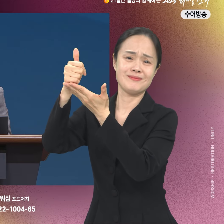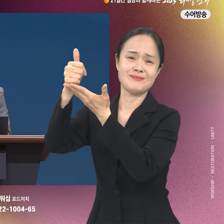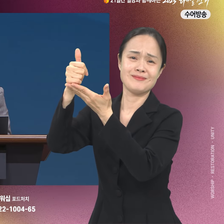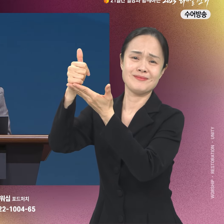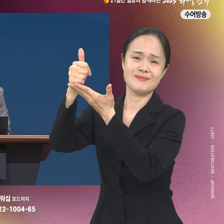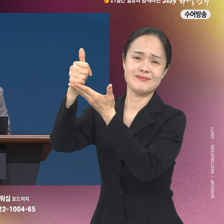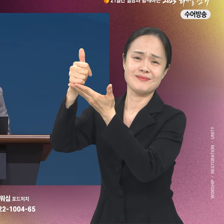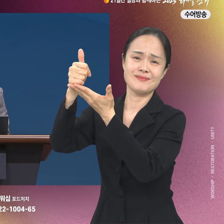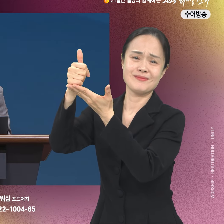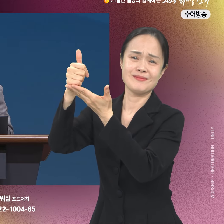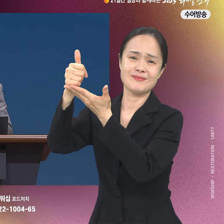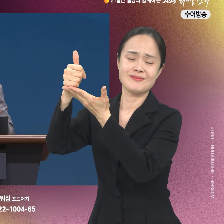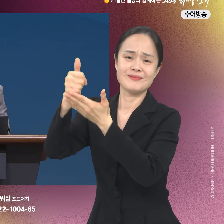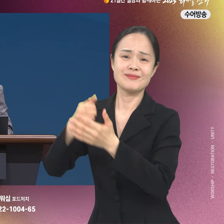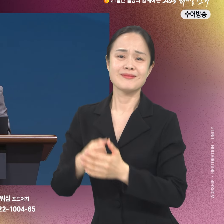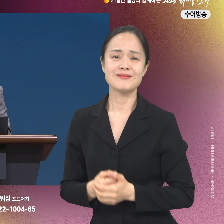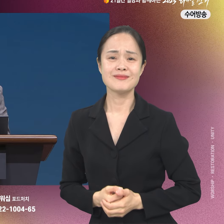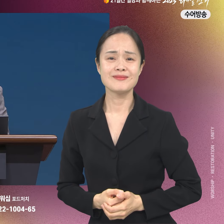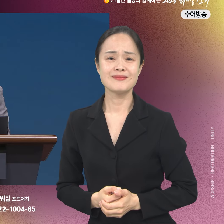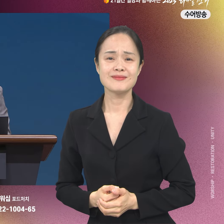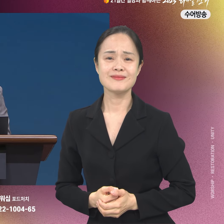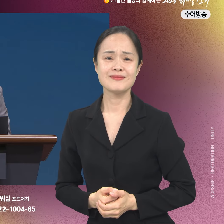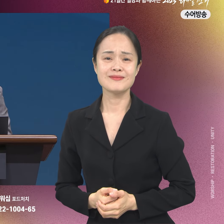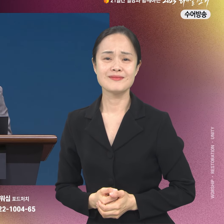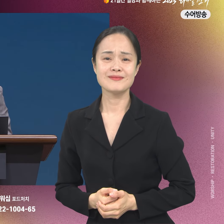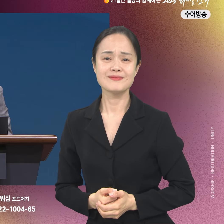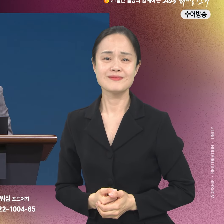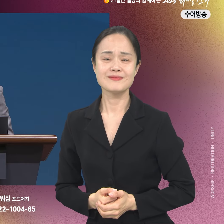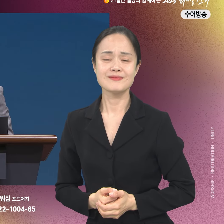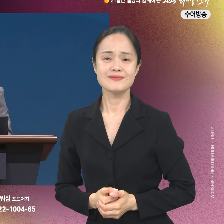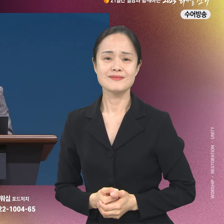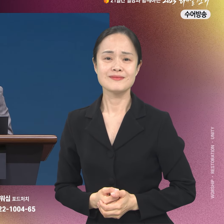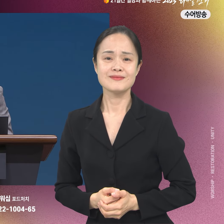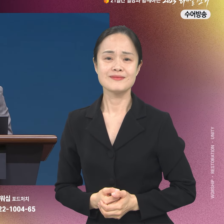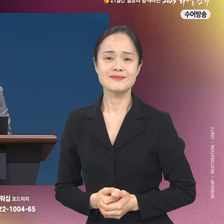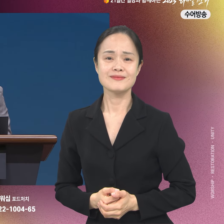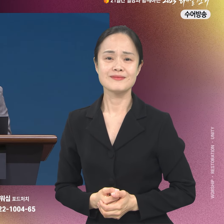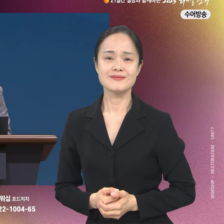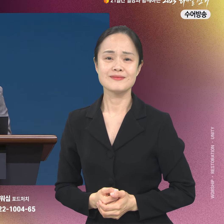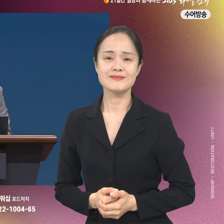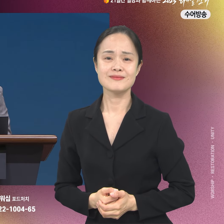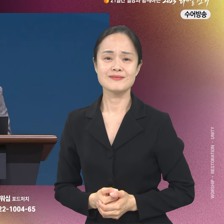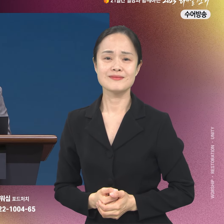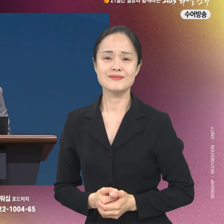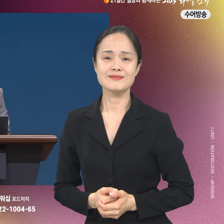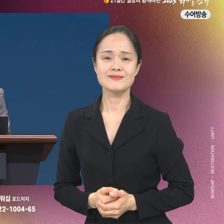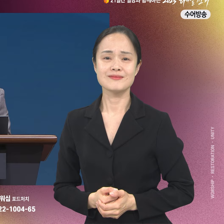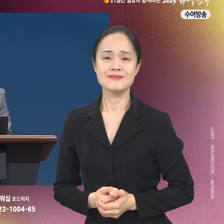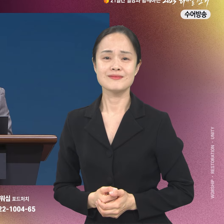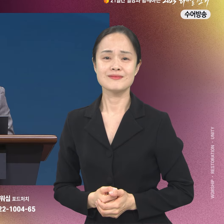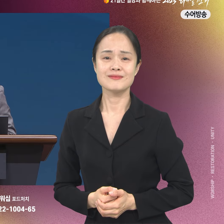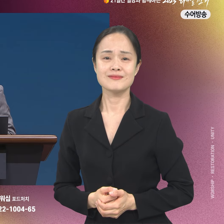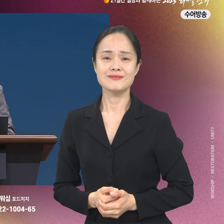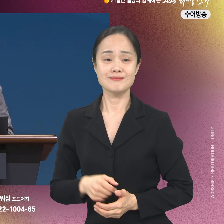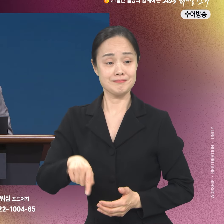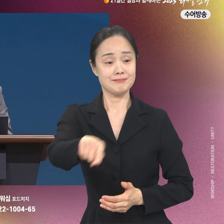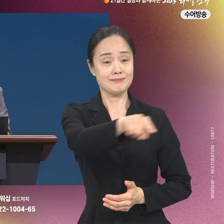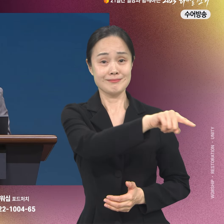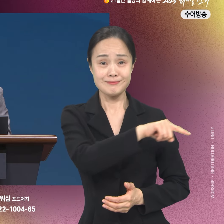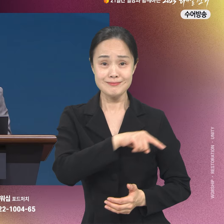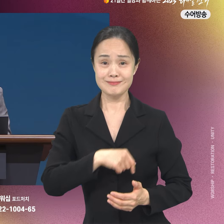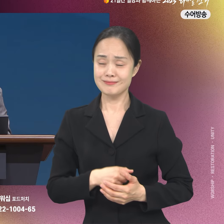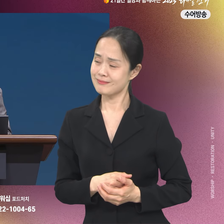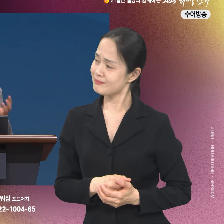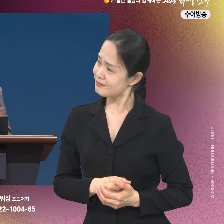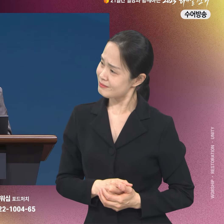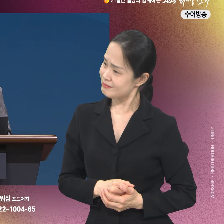중요한 거예요. 그러면 제가 사실은 남들 보기에 뭐 저 사람 말씀 읽고는 있는 거야?